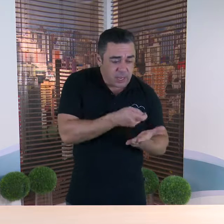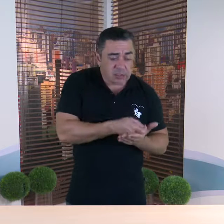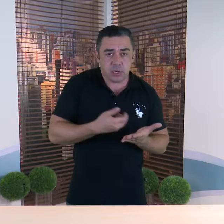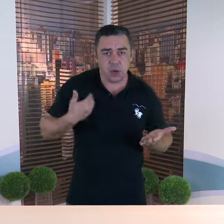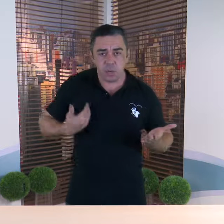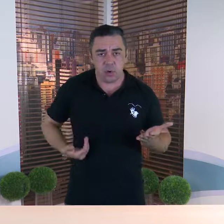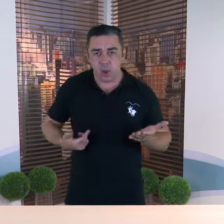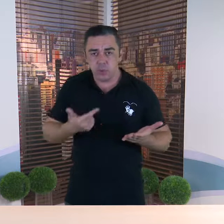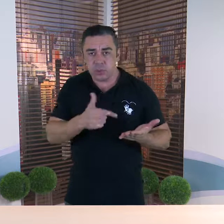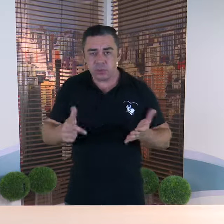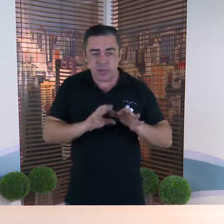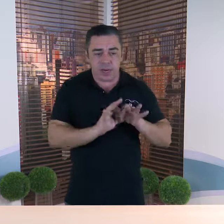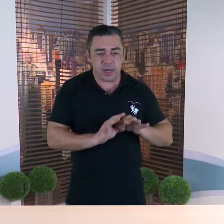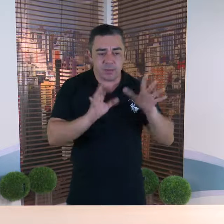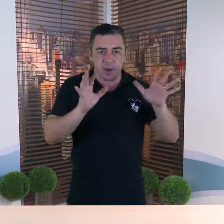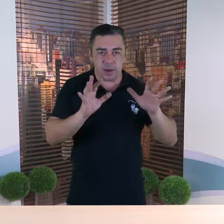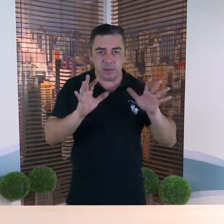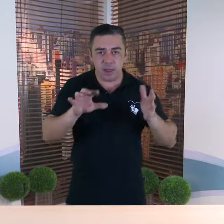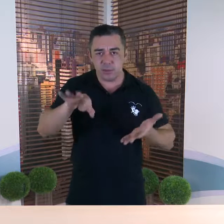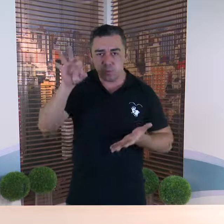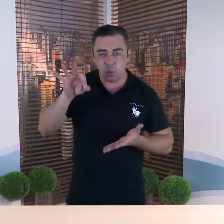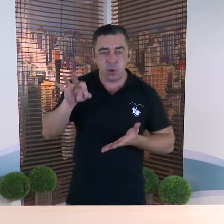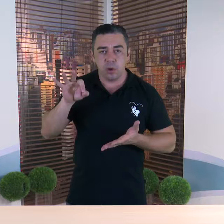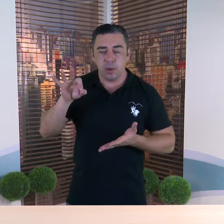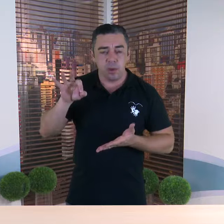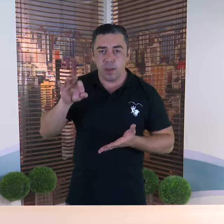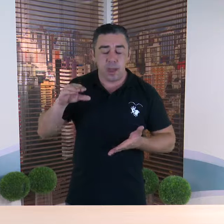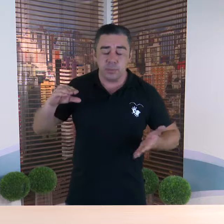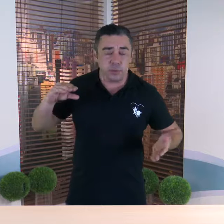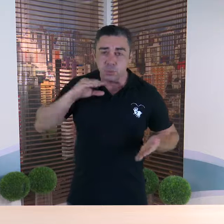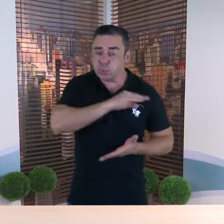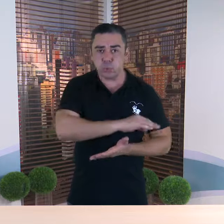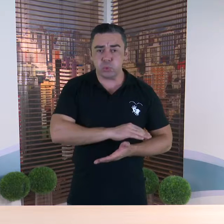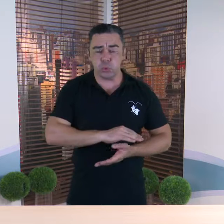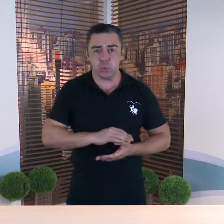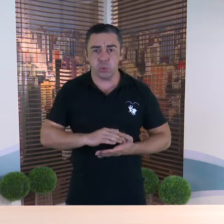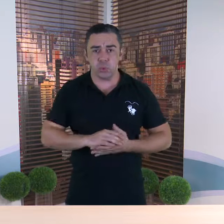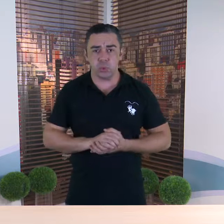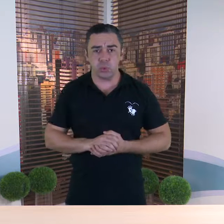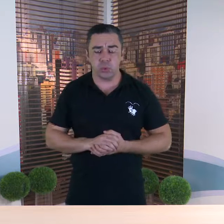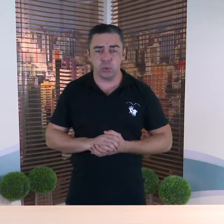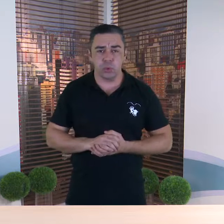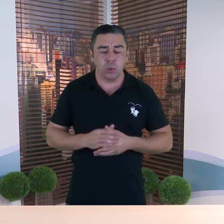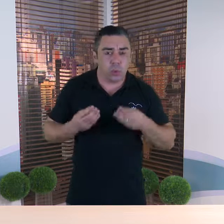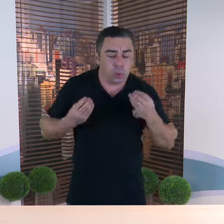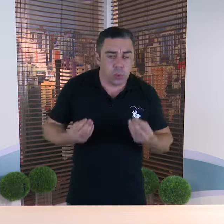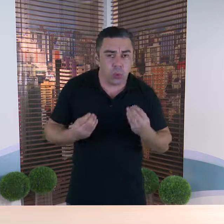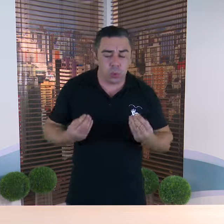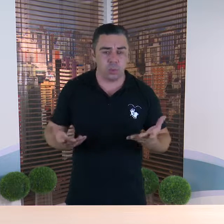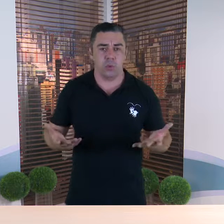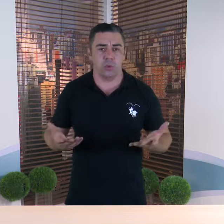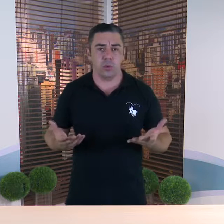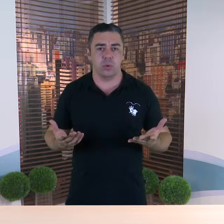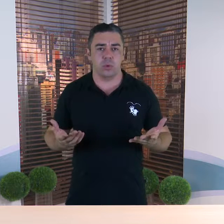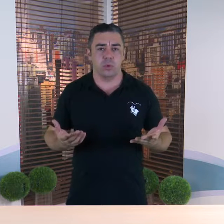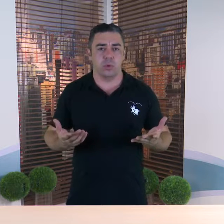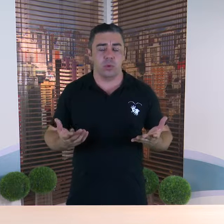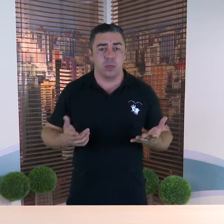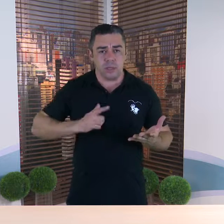Obrigação moral sem livre-arbítrio é um absurdo. Nenhum sistema moral será possível a menos